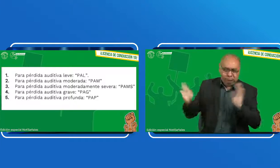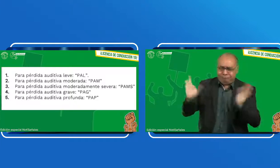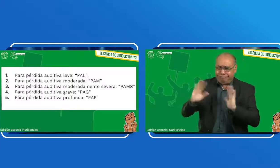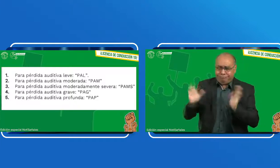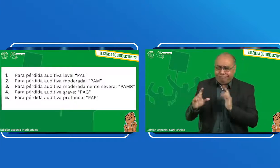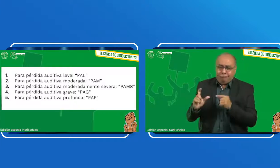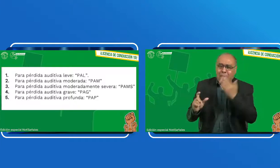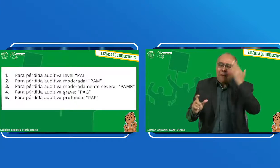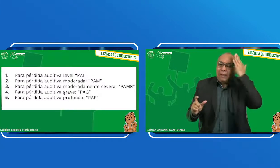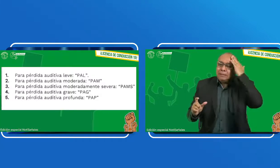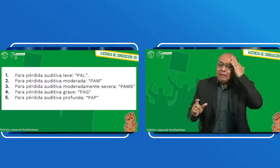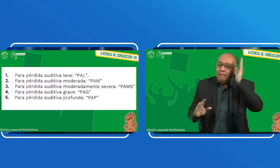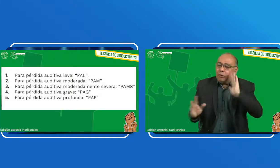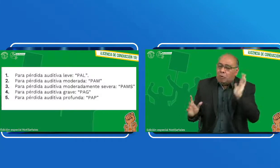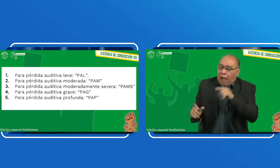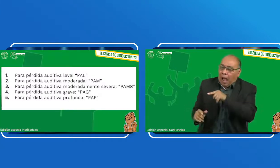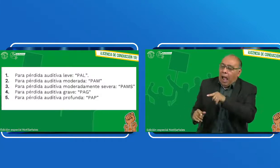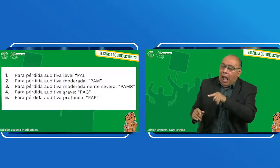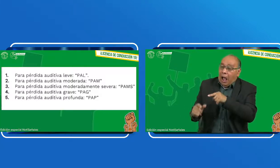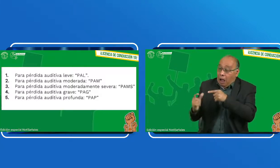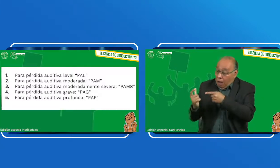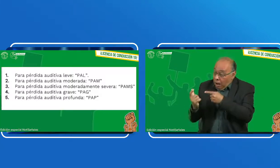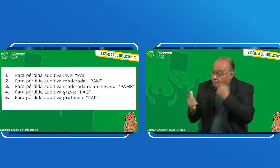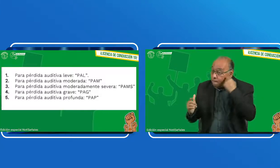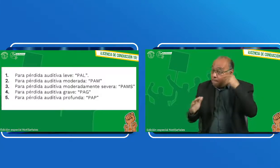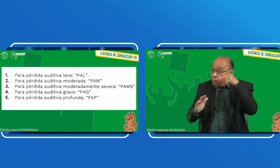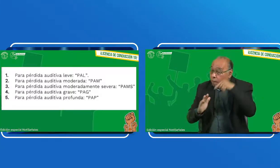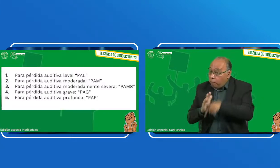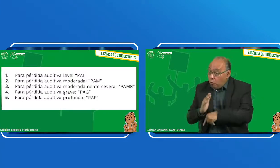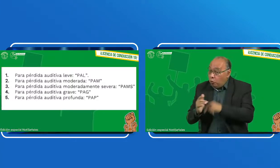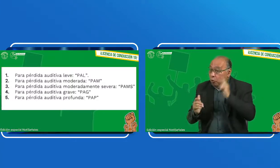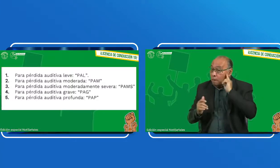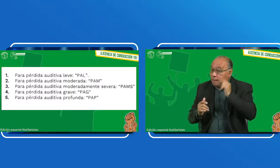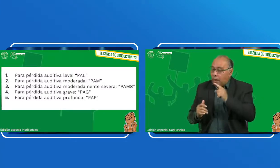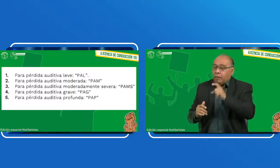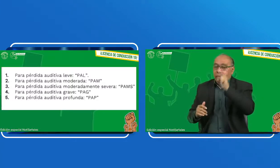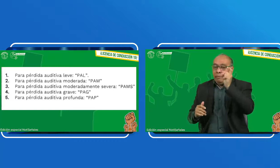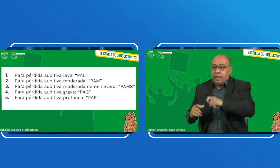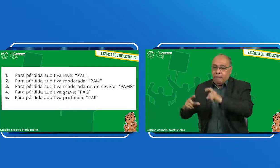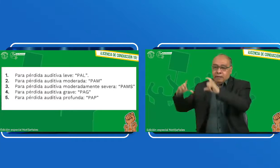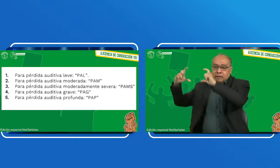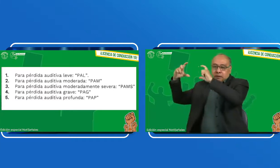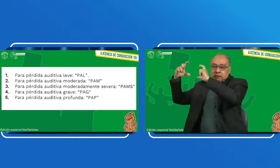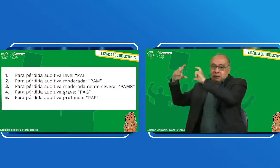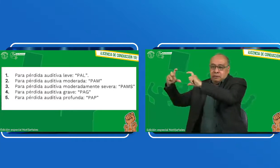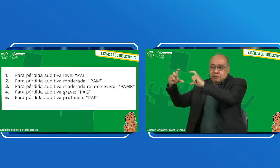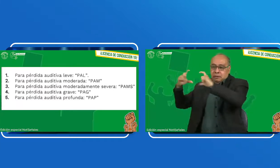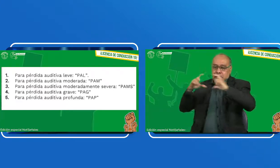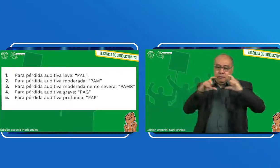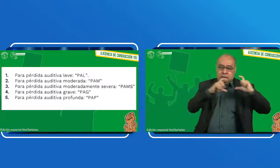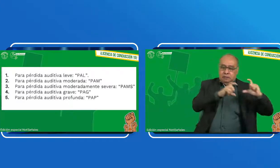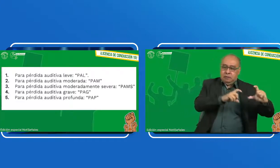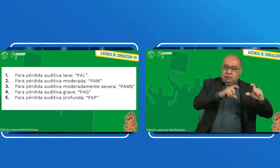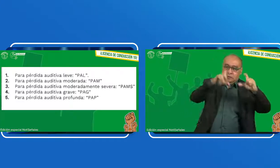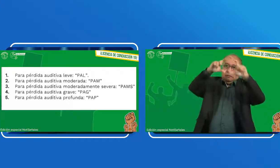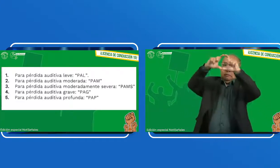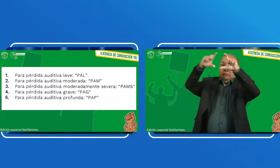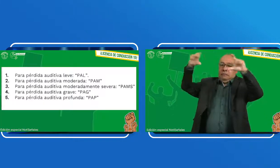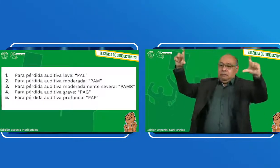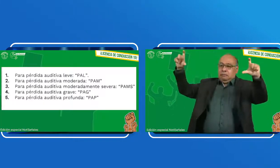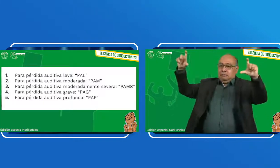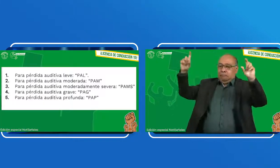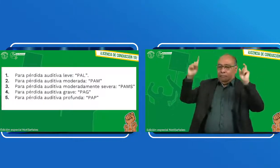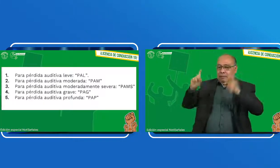conducir. Sencillamente va a estar allí. Ningún policía o agente de tránsito les va a impedir